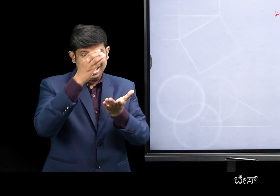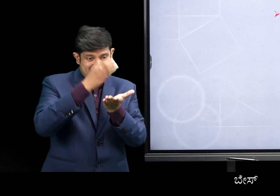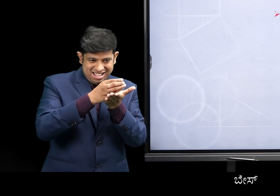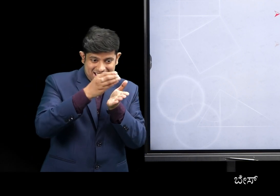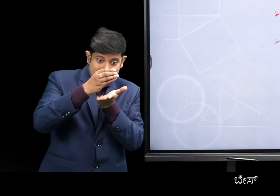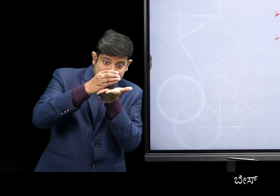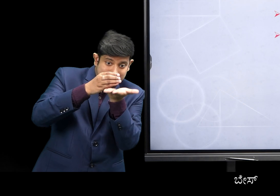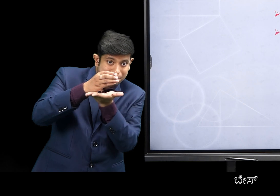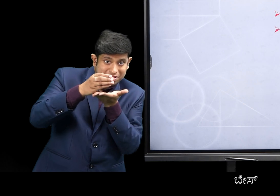ಬೇಸ್,